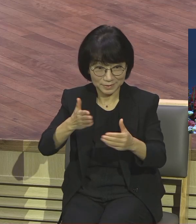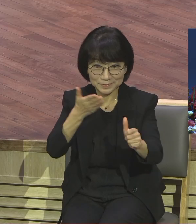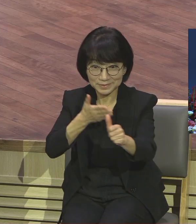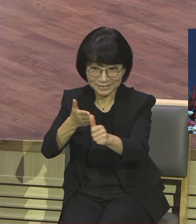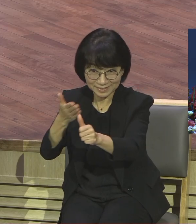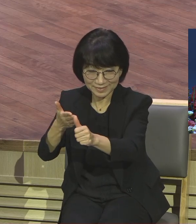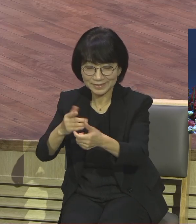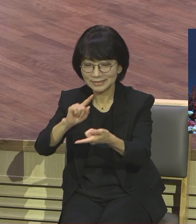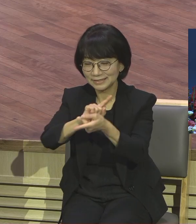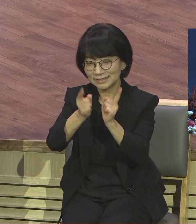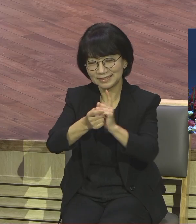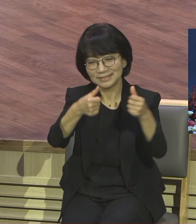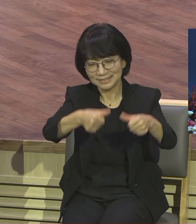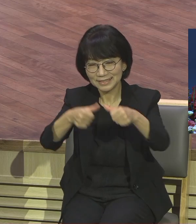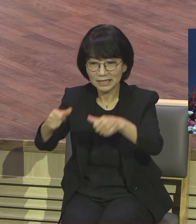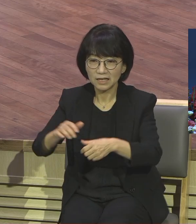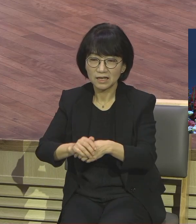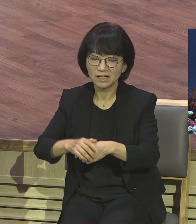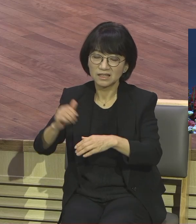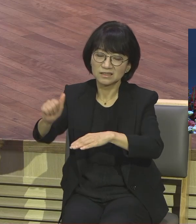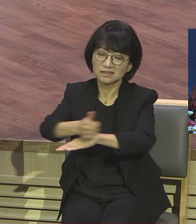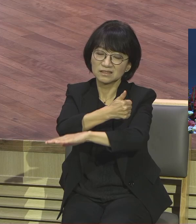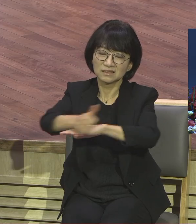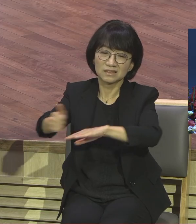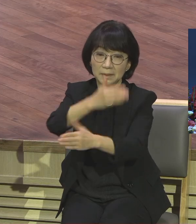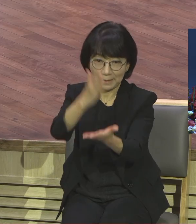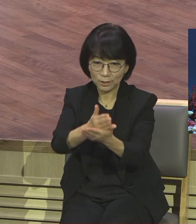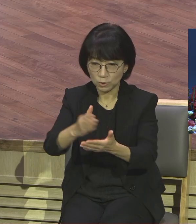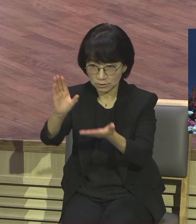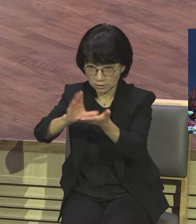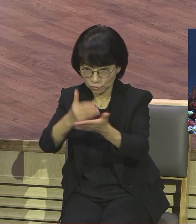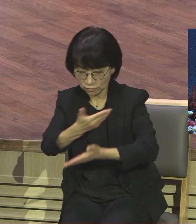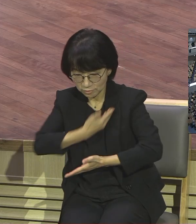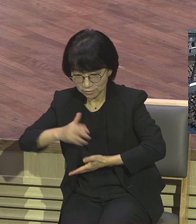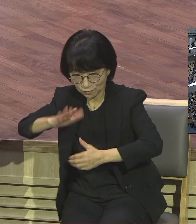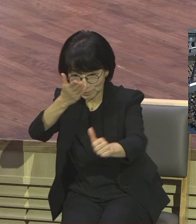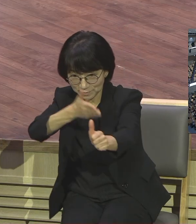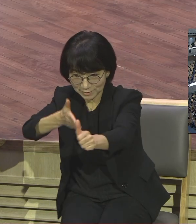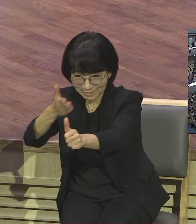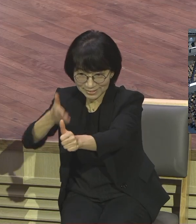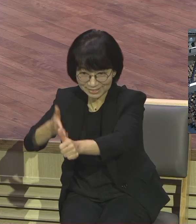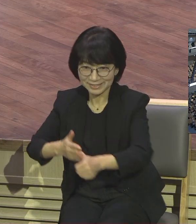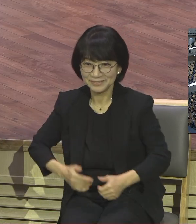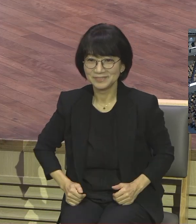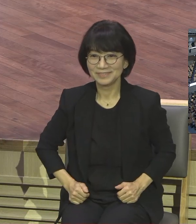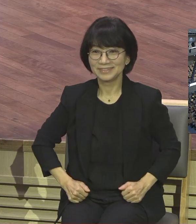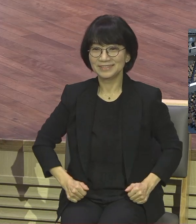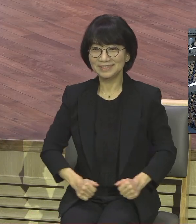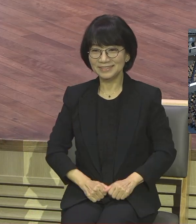인사하세요. 교인 되지 말고 그리스도의 제자가 됩시다.